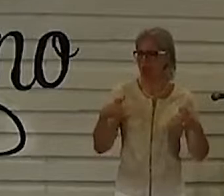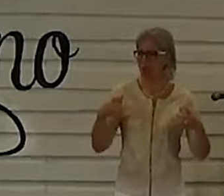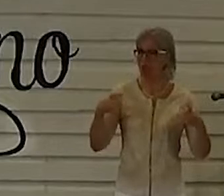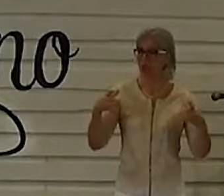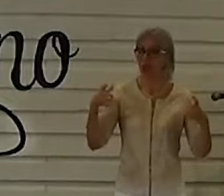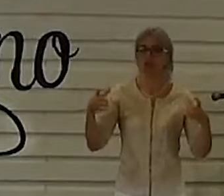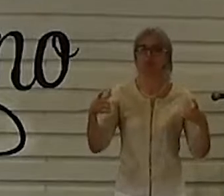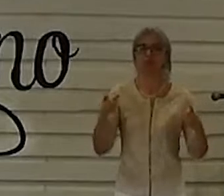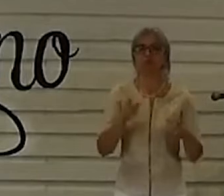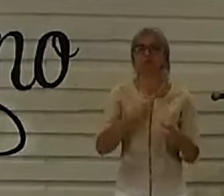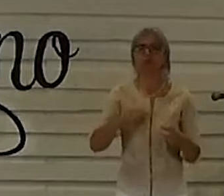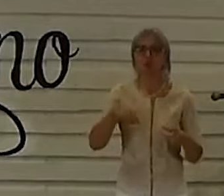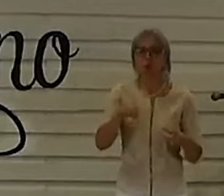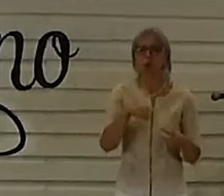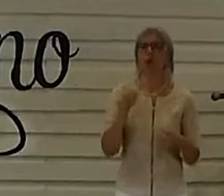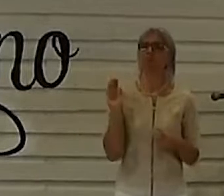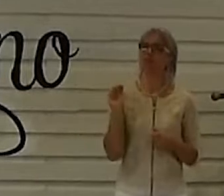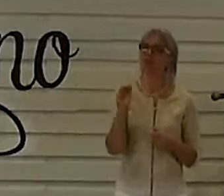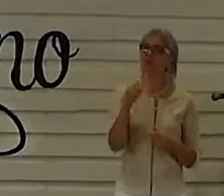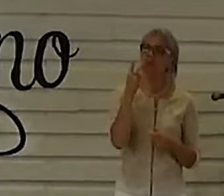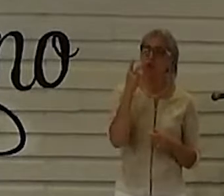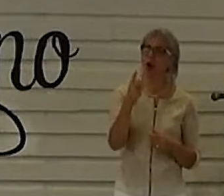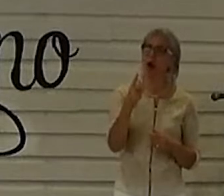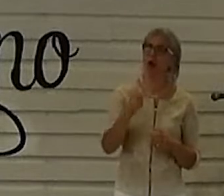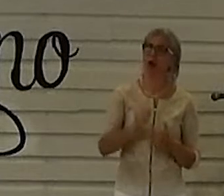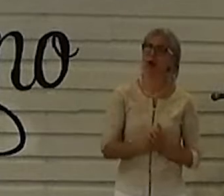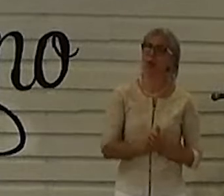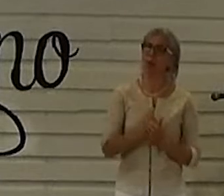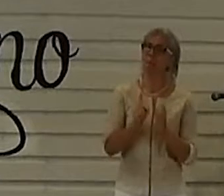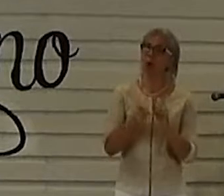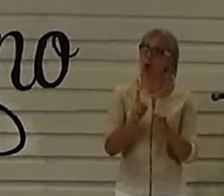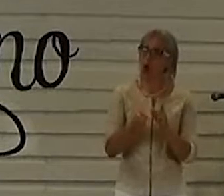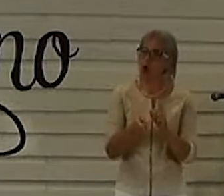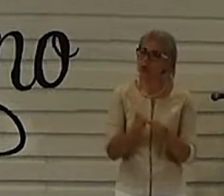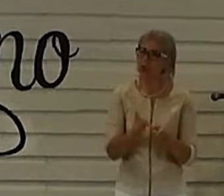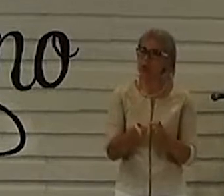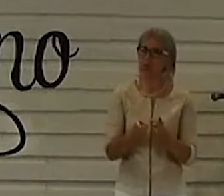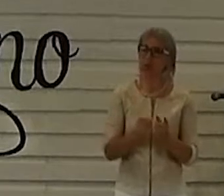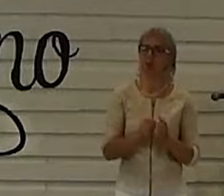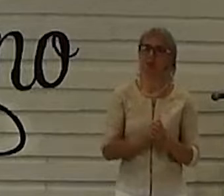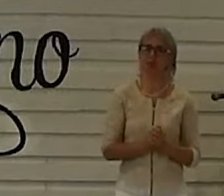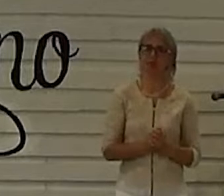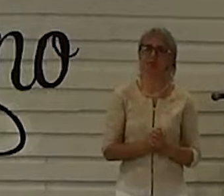Noi guardiamo ogni giorno, guardiamo anche la politica.